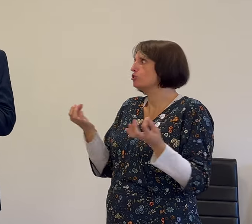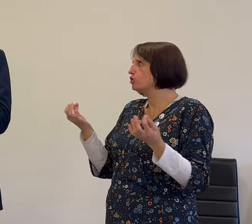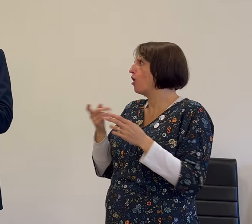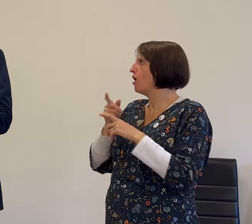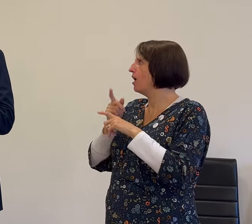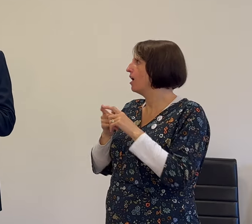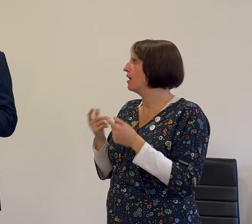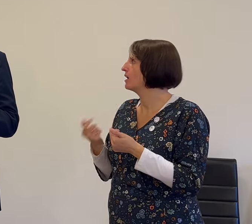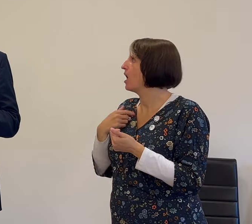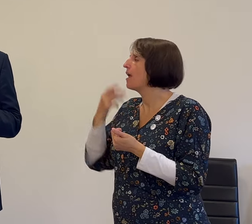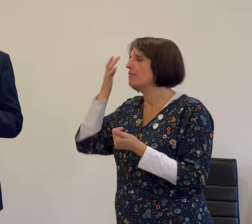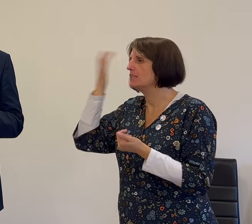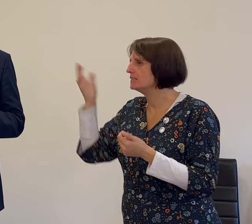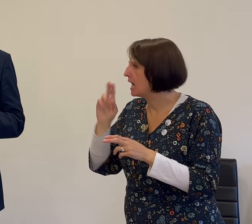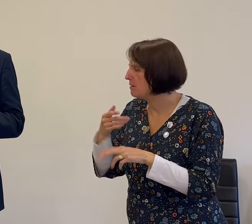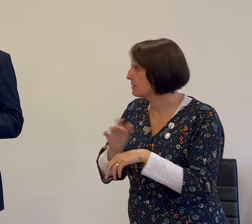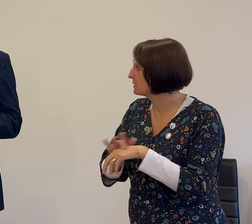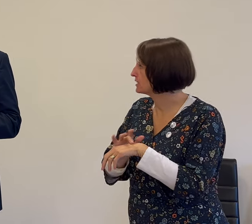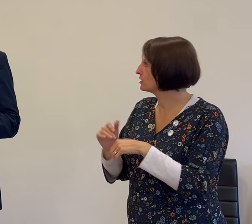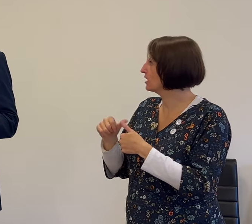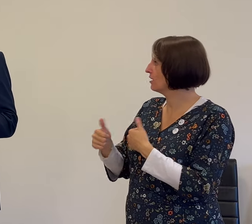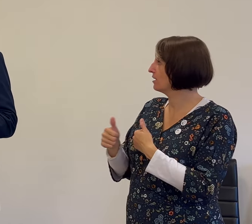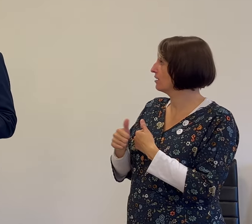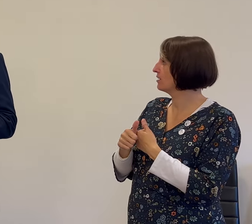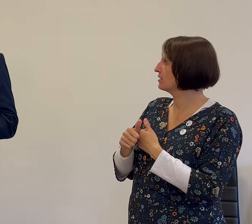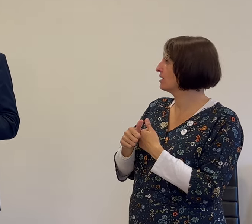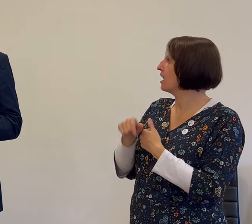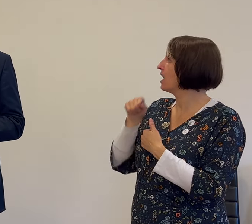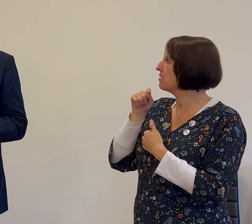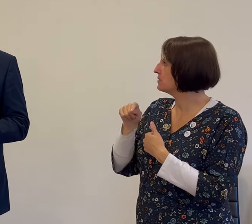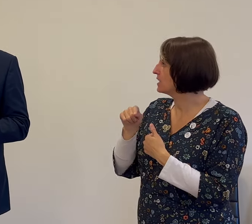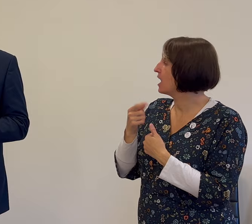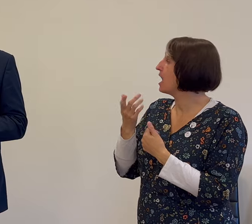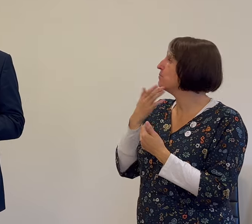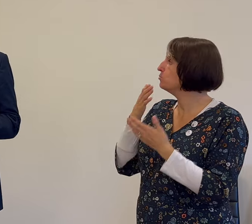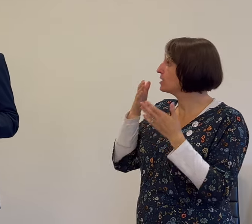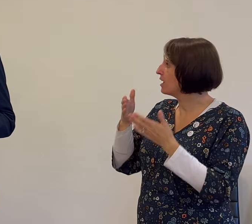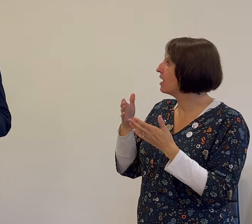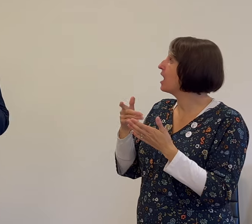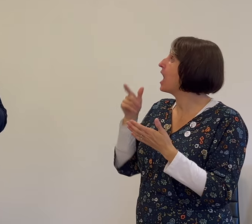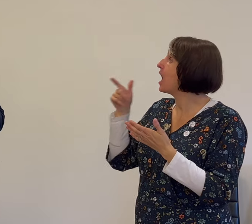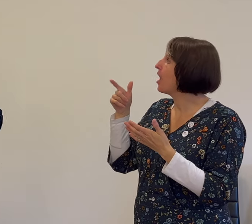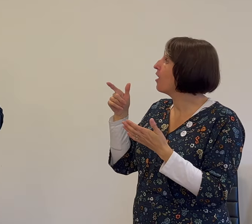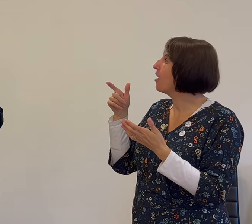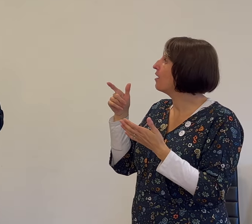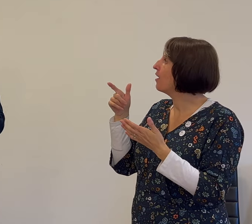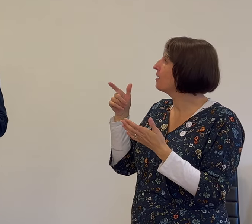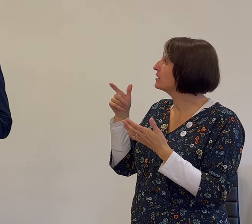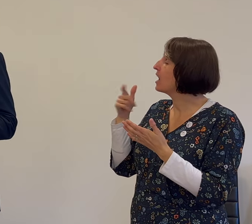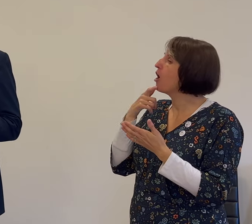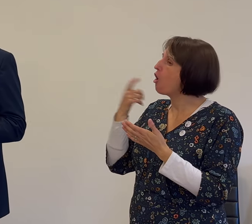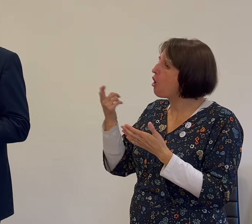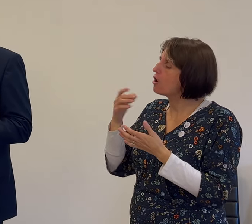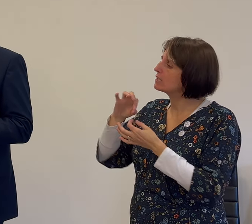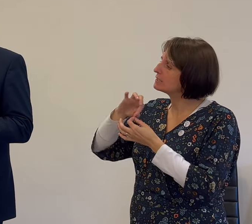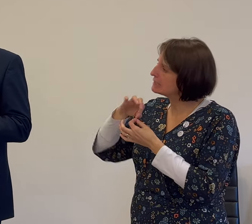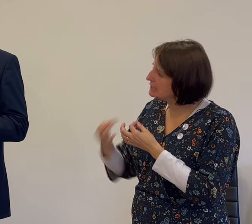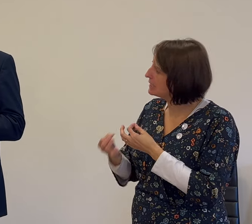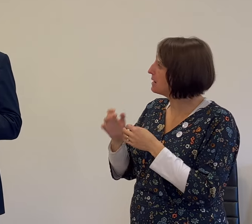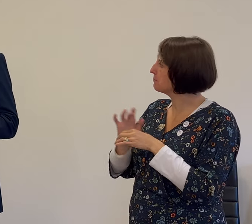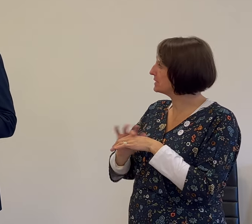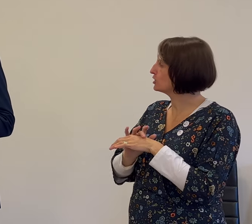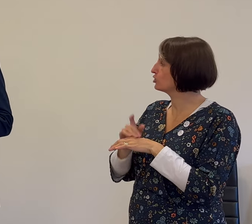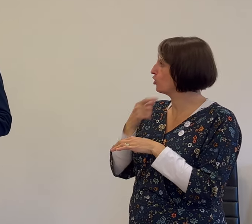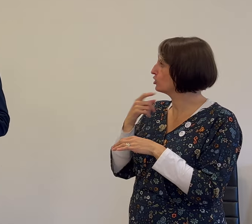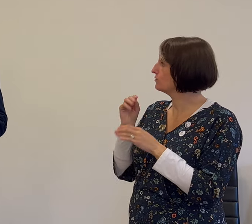prostě neznáme ani to místo a u těch dalších tomu se ještě budeme věnovat. Takže vám zkusím malinko popsat, jak vypadá to krásné